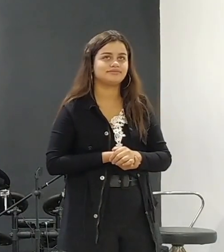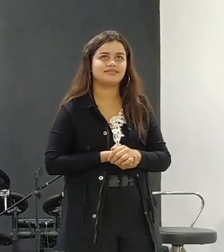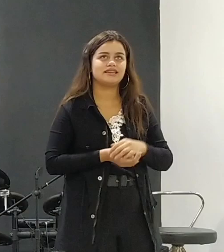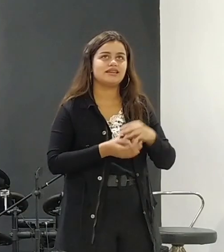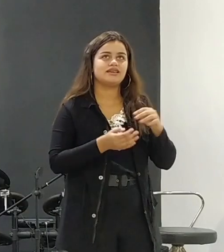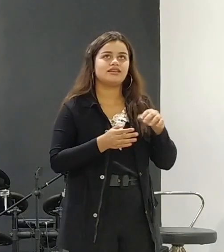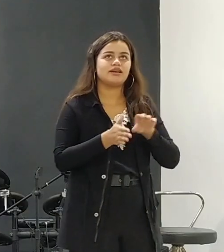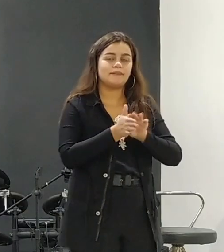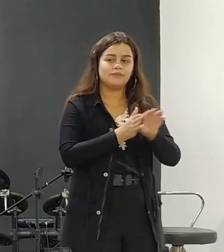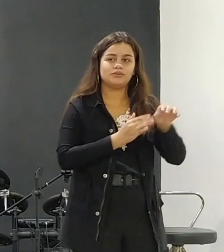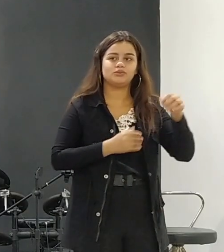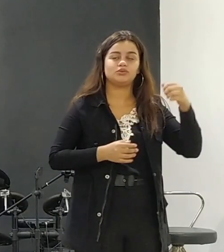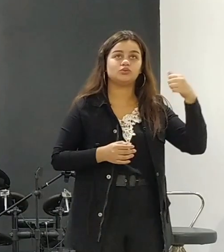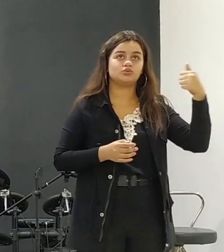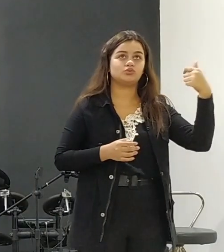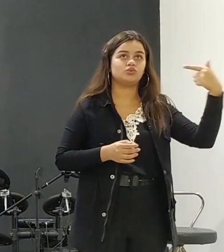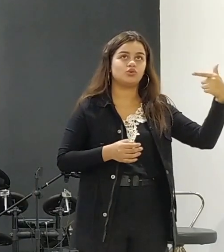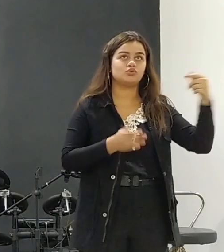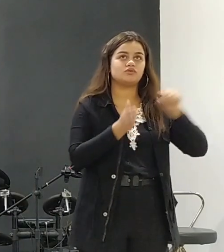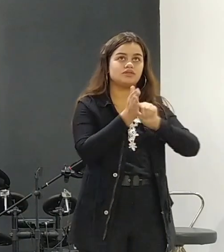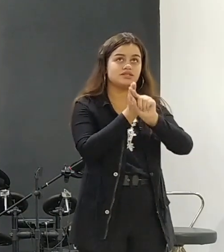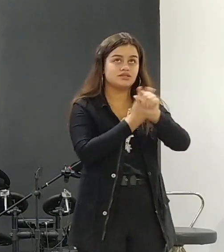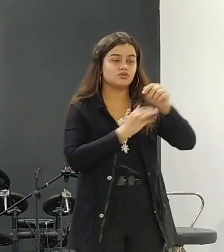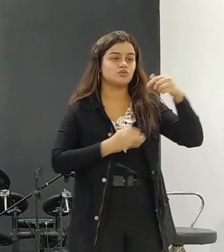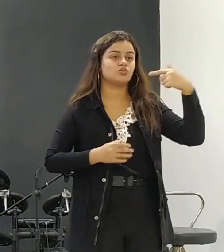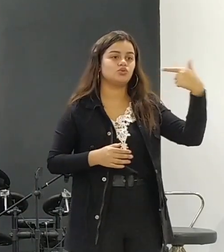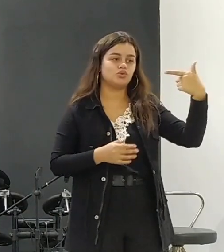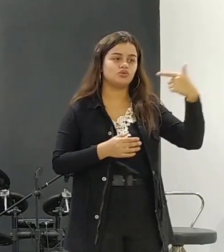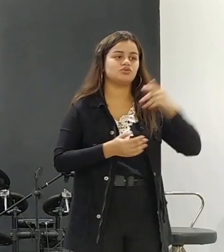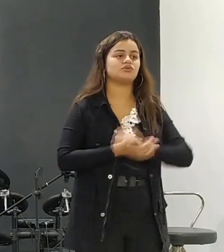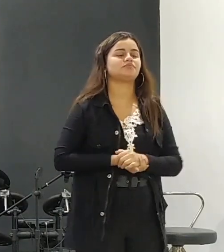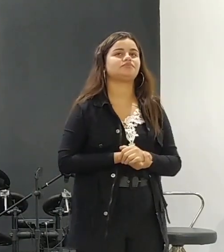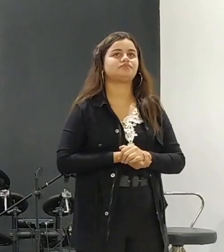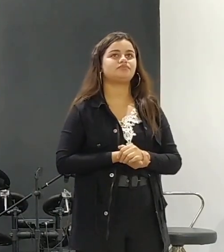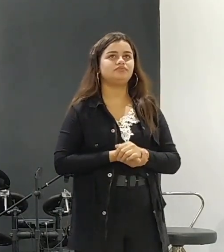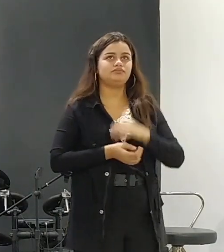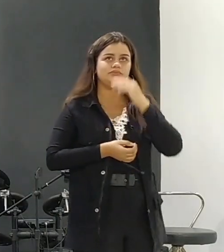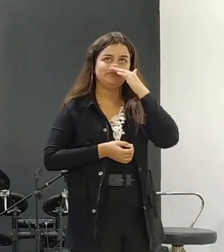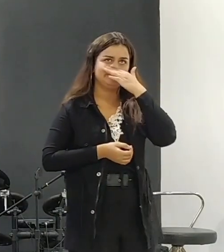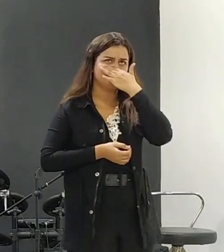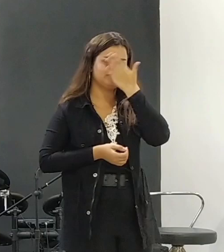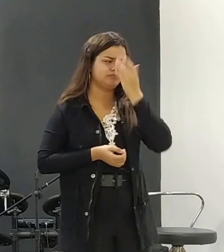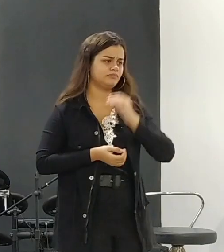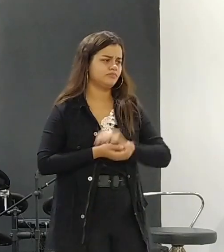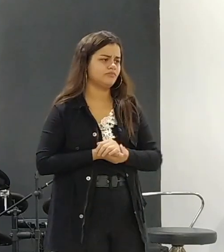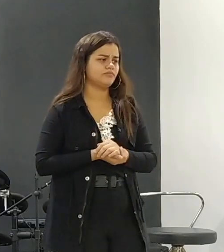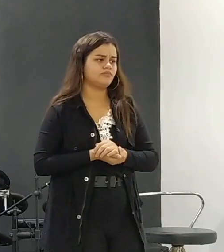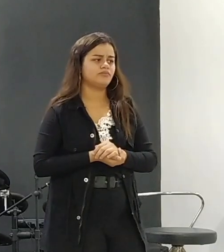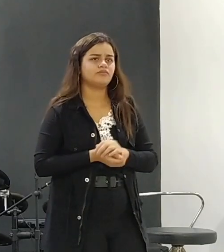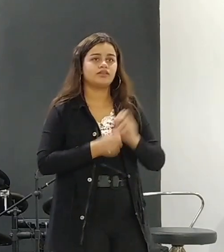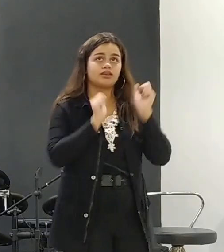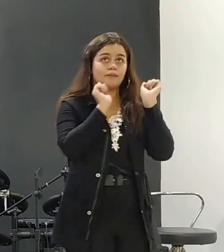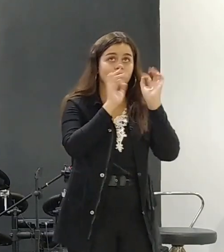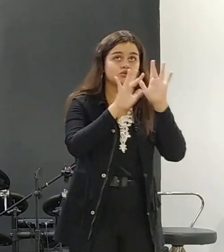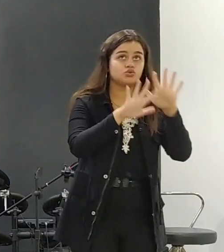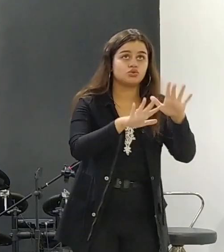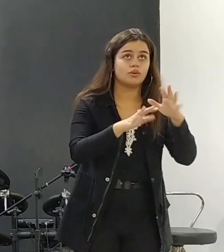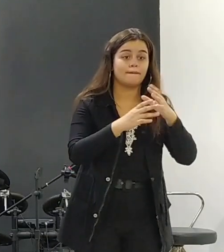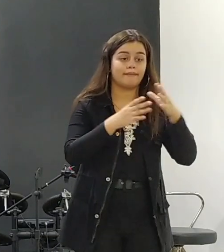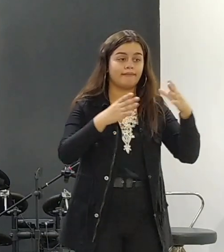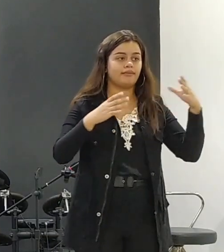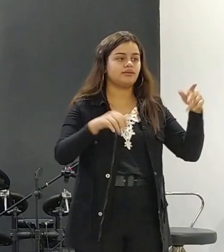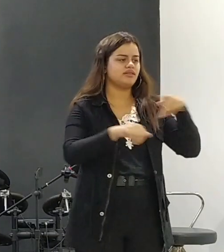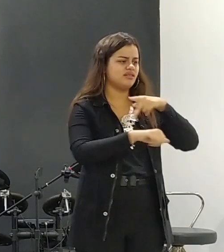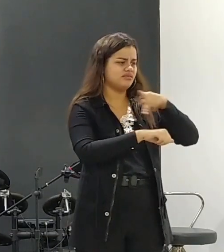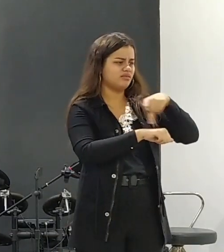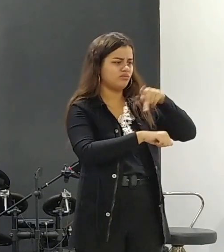12, 2. Isso, 2. Isso. E far-te-ei, olha o que Deus fala para Abraão. E far-te-ei uma